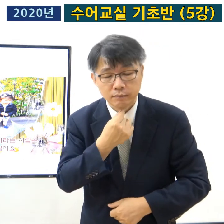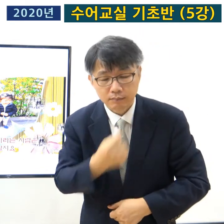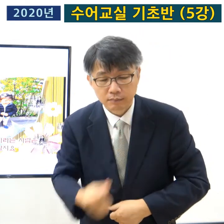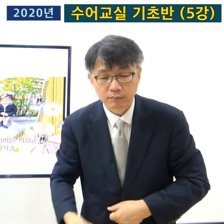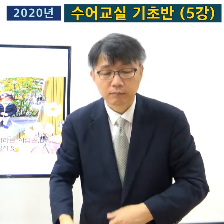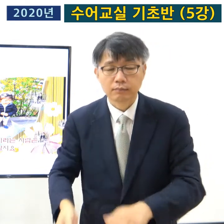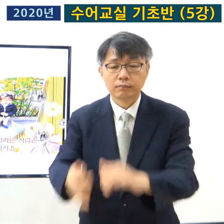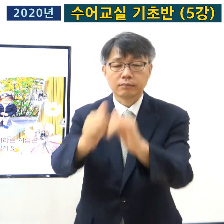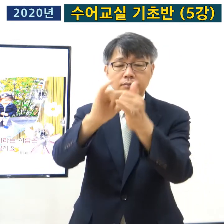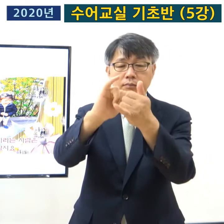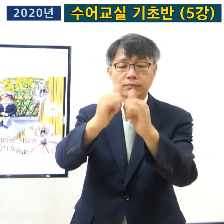바라는